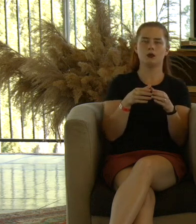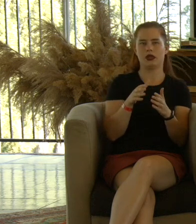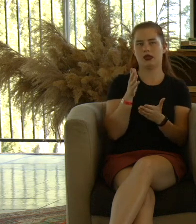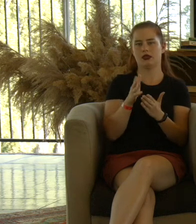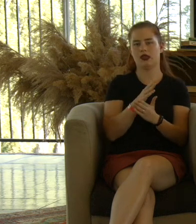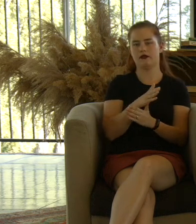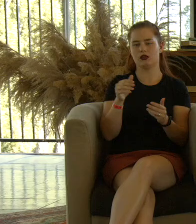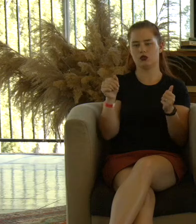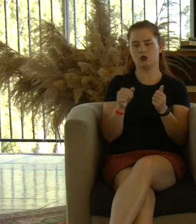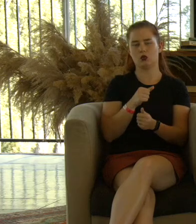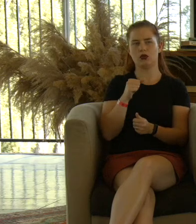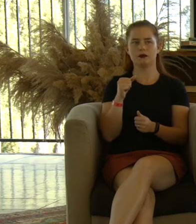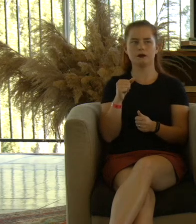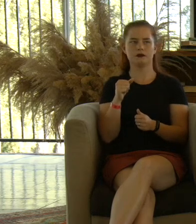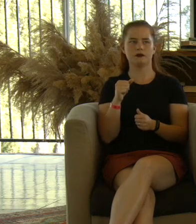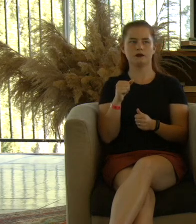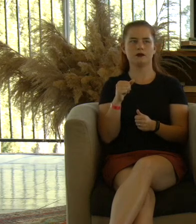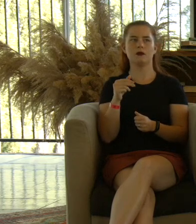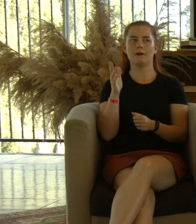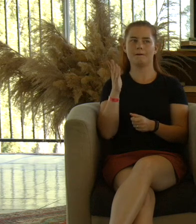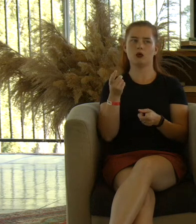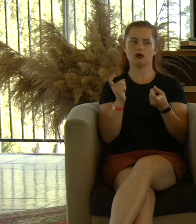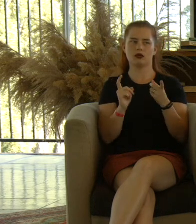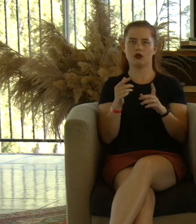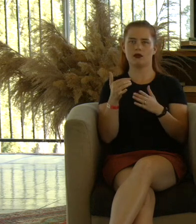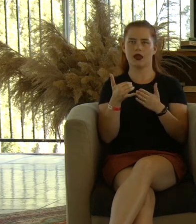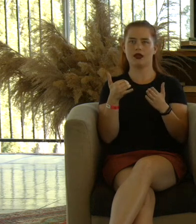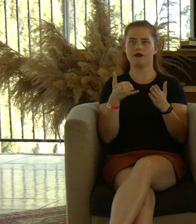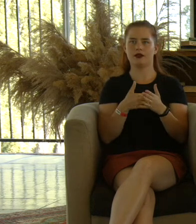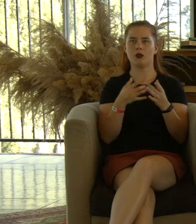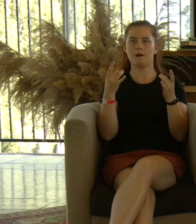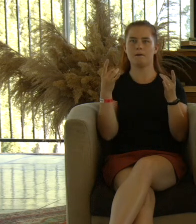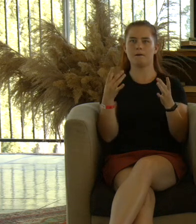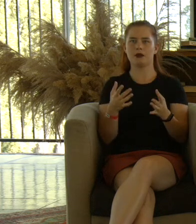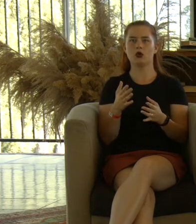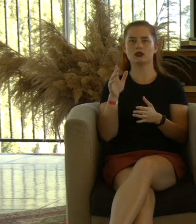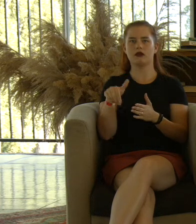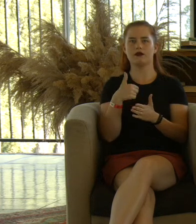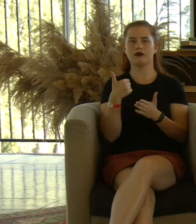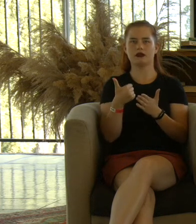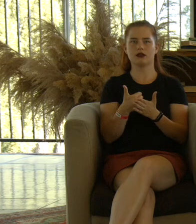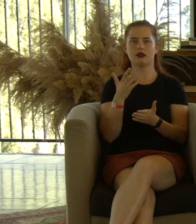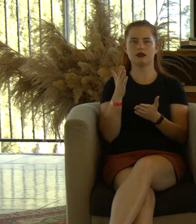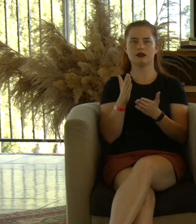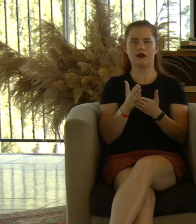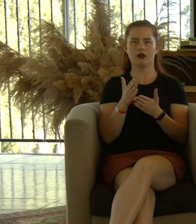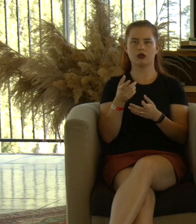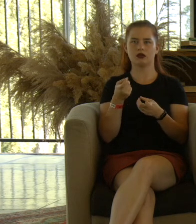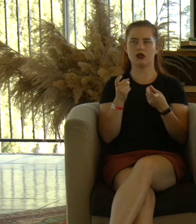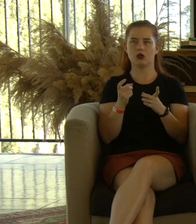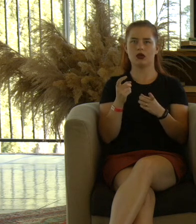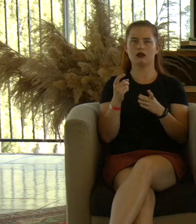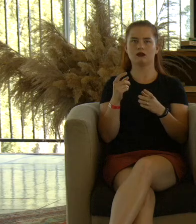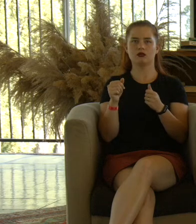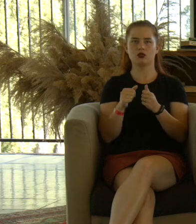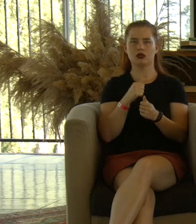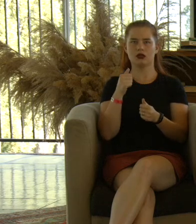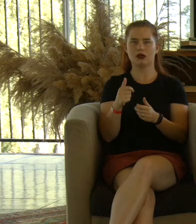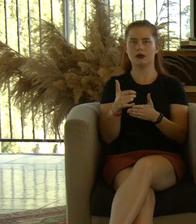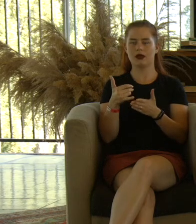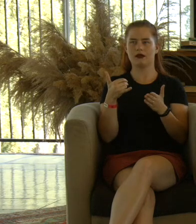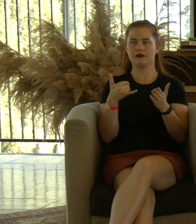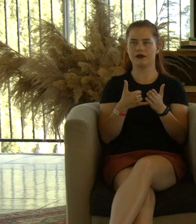является сухим вином, оно будет натуральным вином. Но просто в основном, конечно же, они являются сухими винами, потому что в